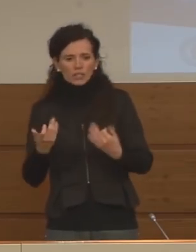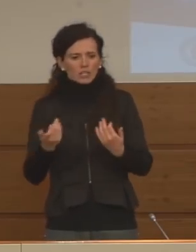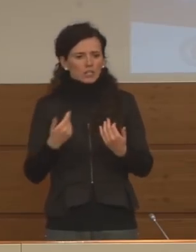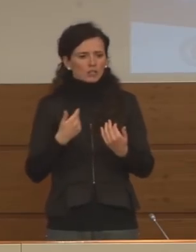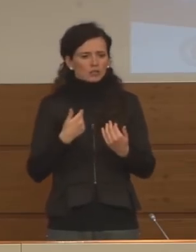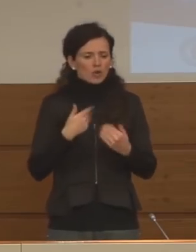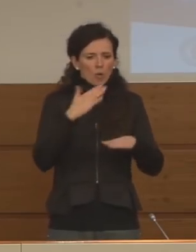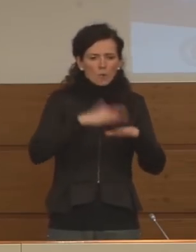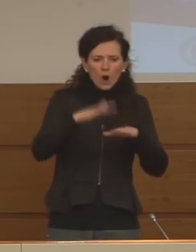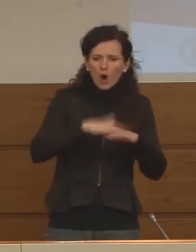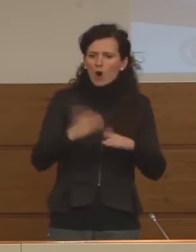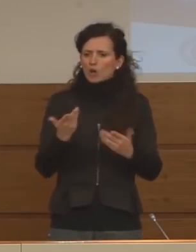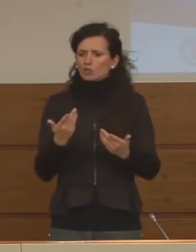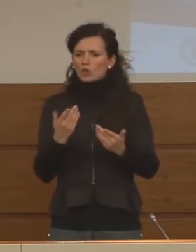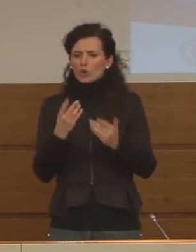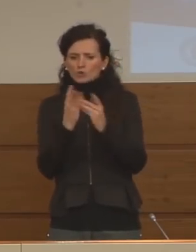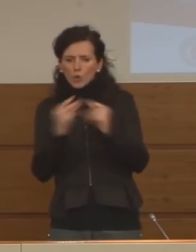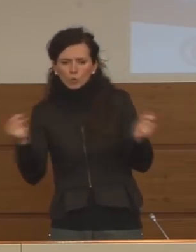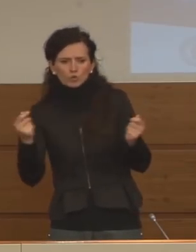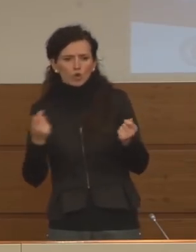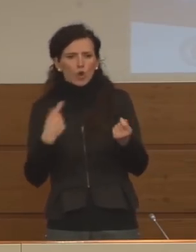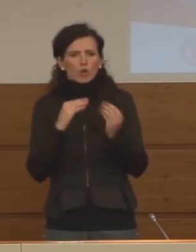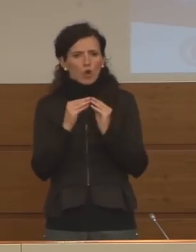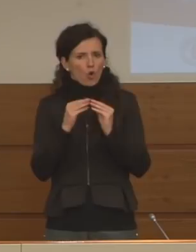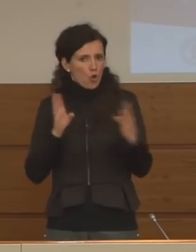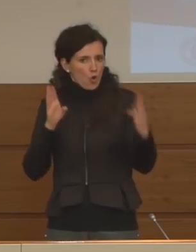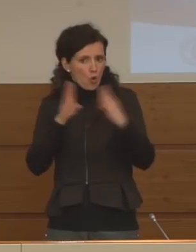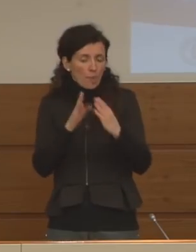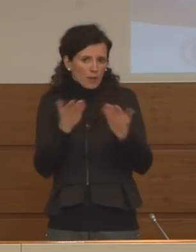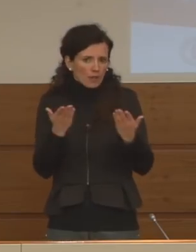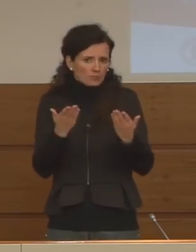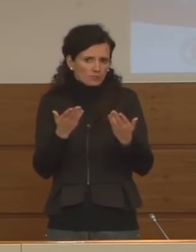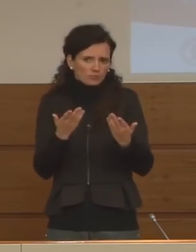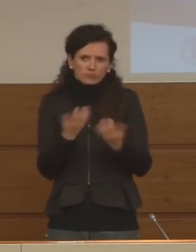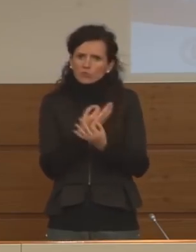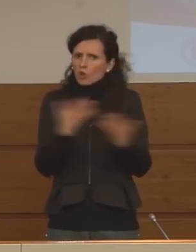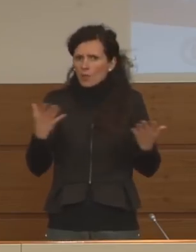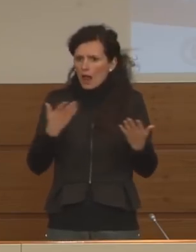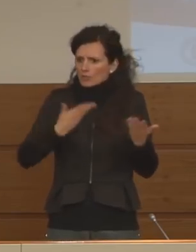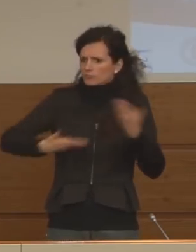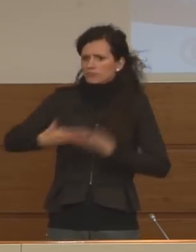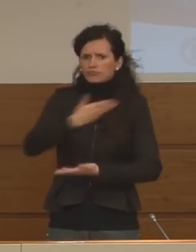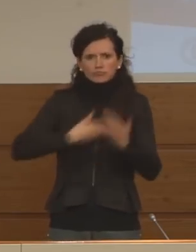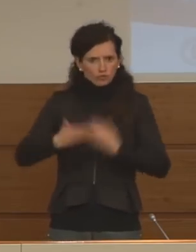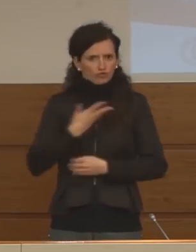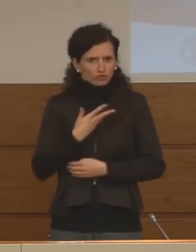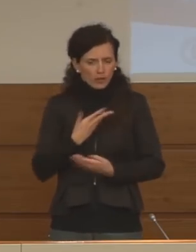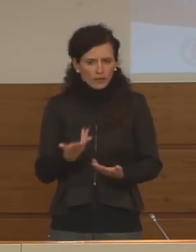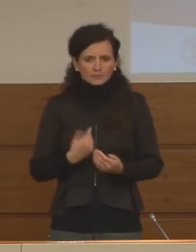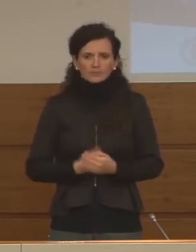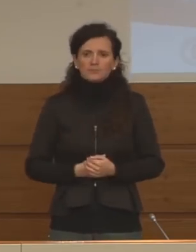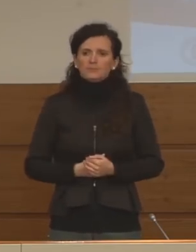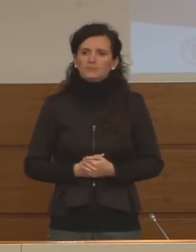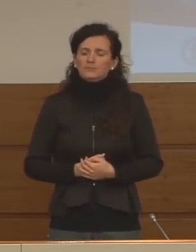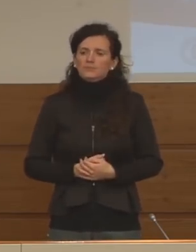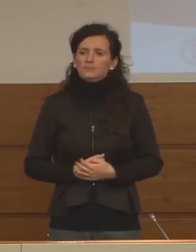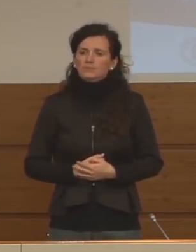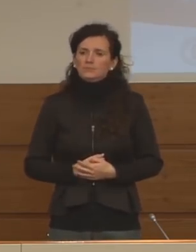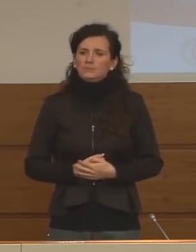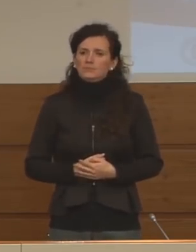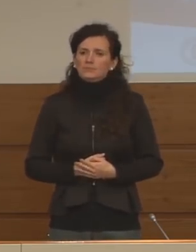sulle soluzioni terza considerazione che volevo farle sono certo